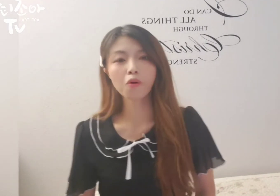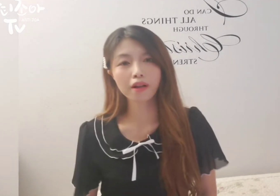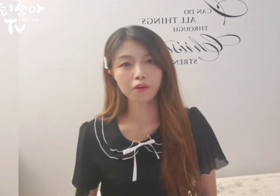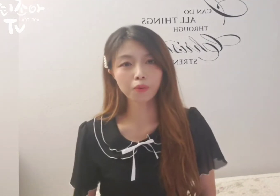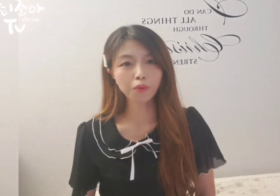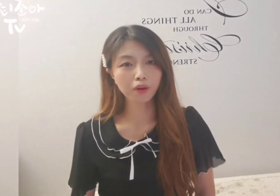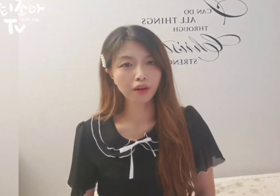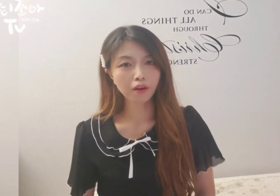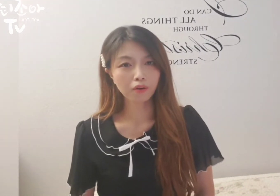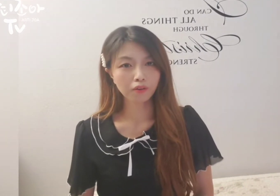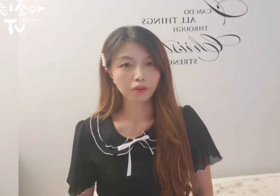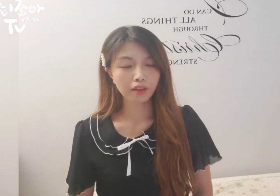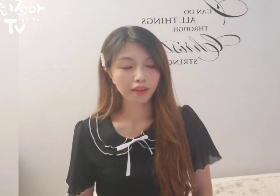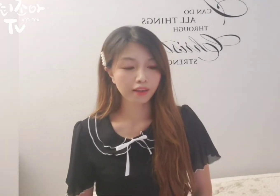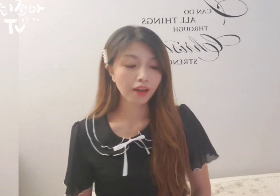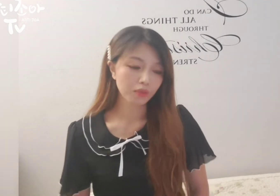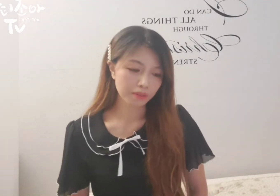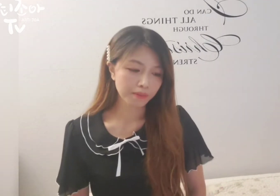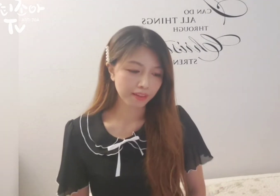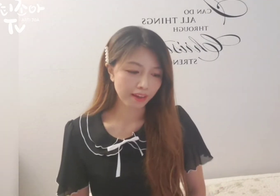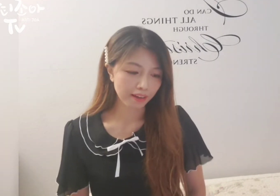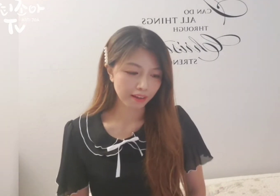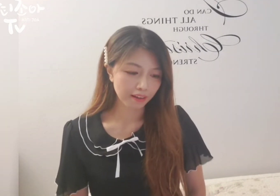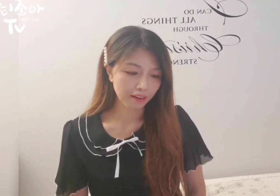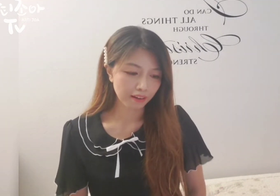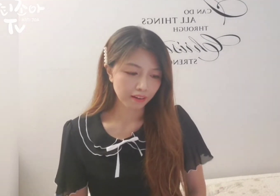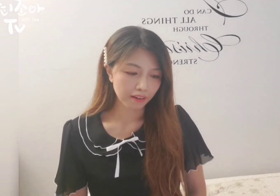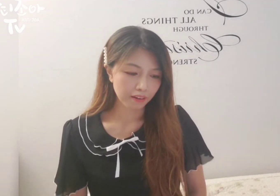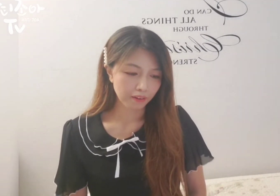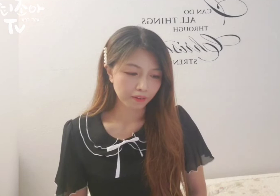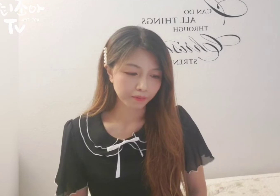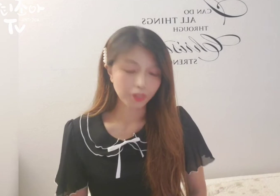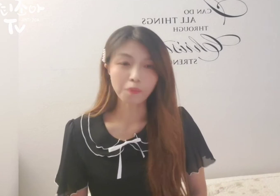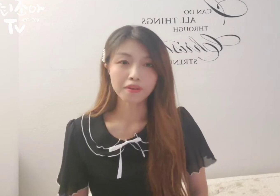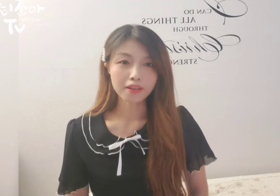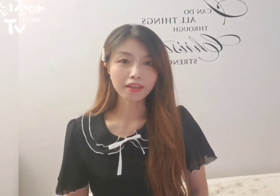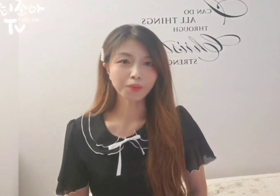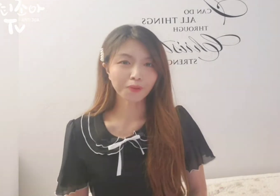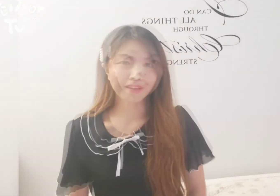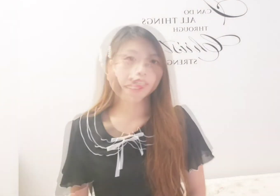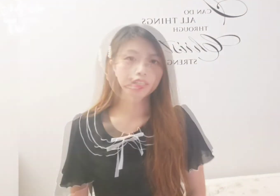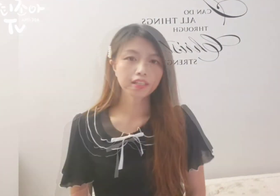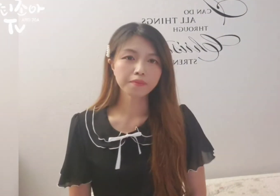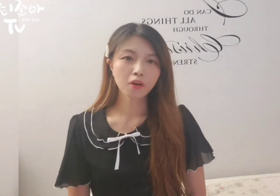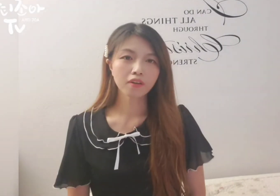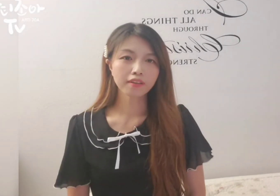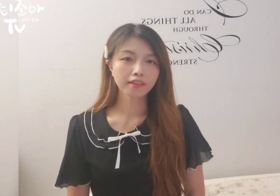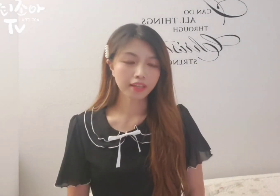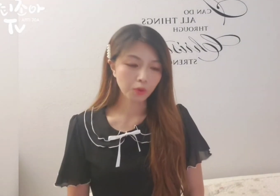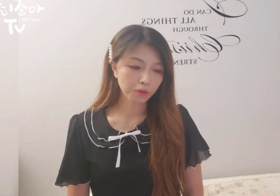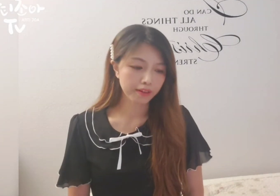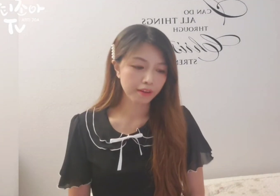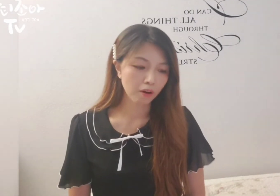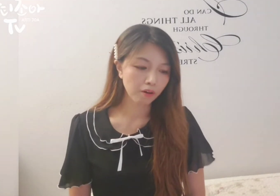넘어가려고 그렇게 하고 있습니다 그러면 시작해 보도록 할게요 지금 서 있는 이곳에서